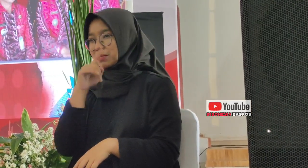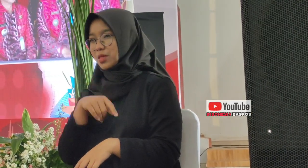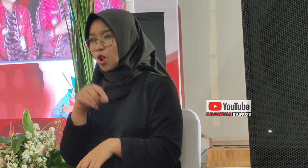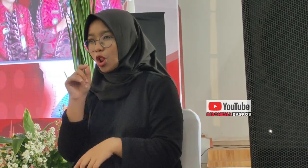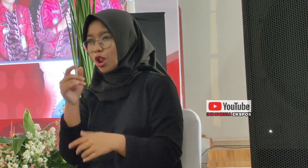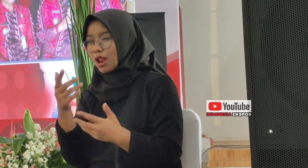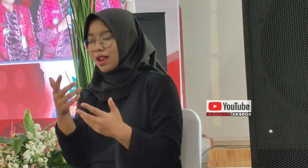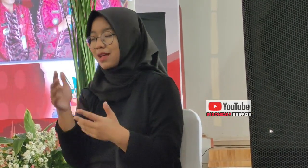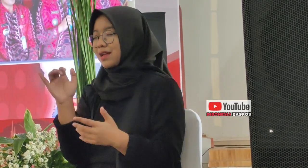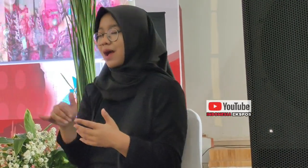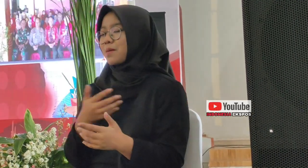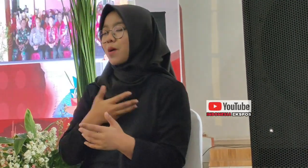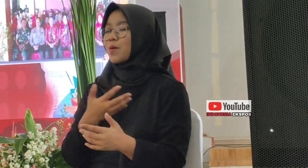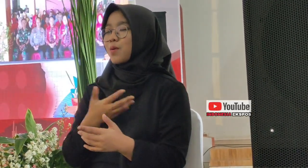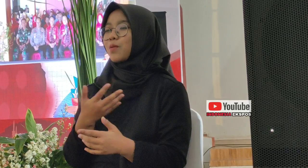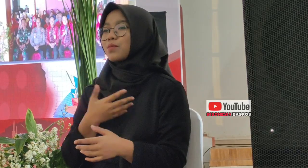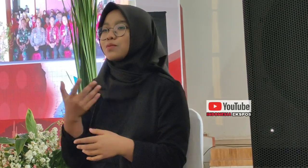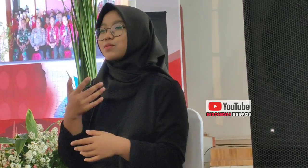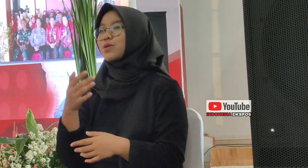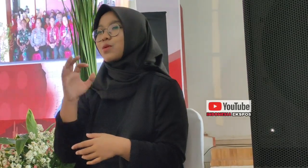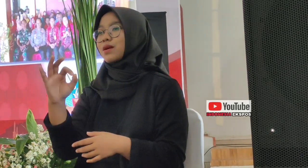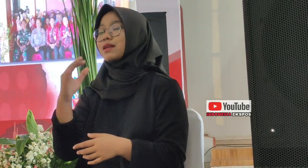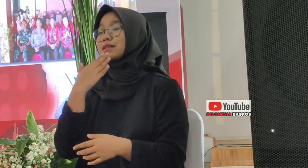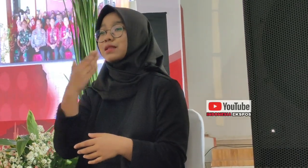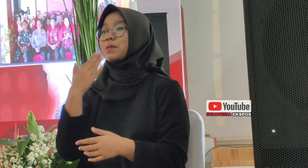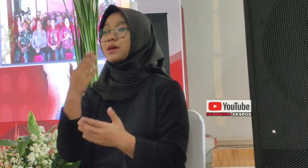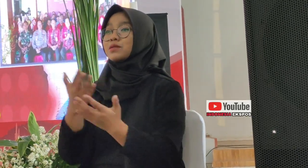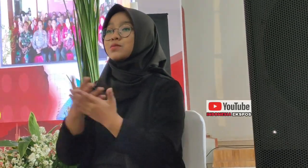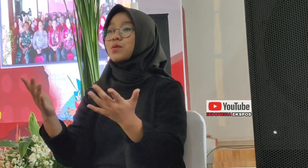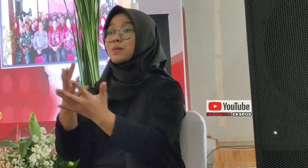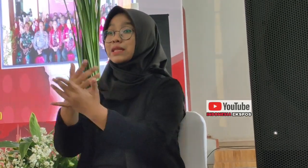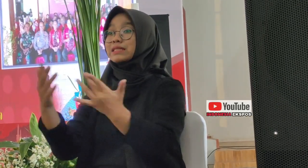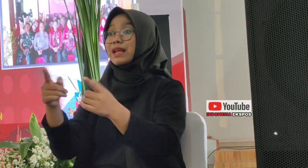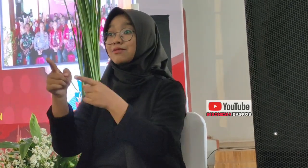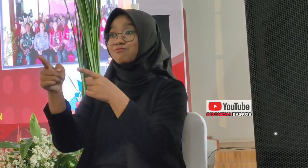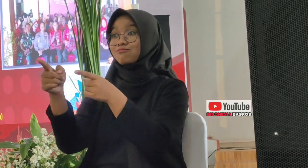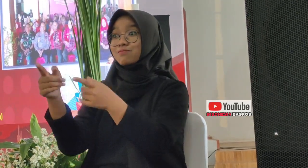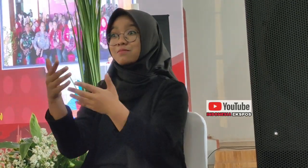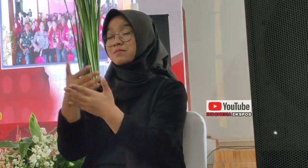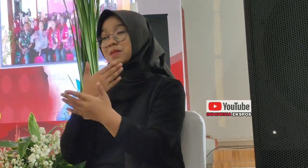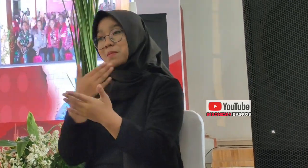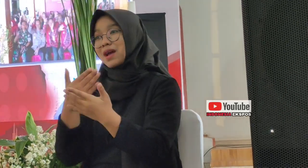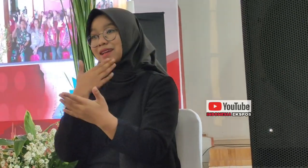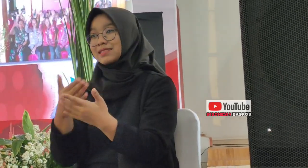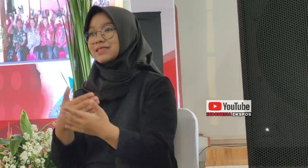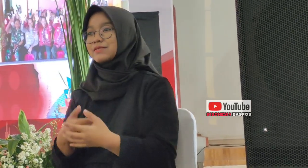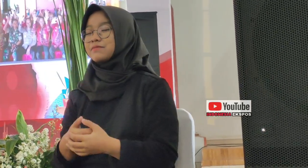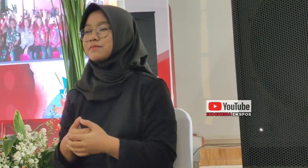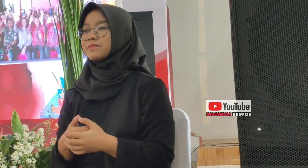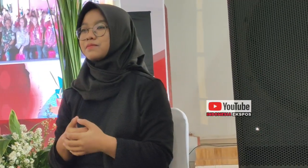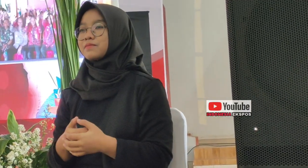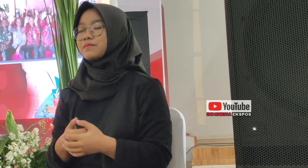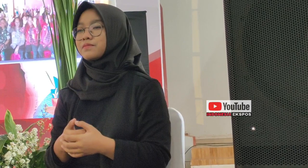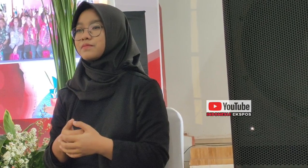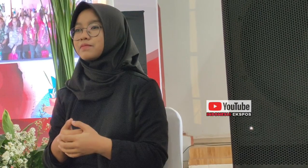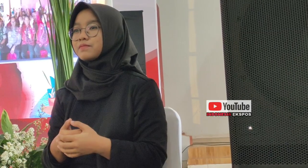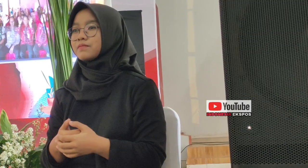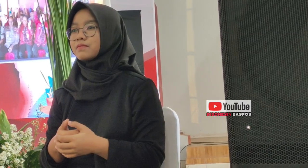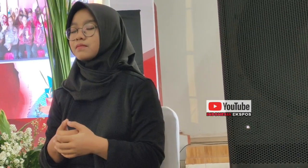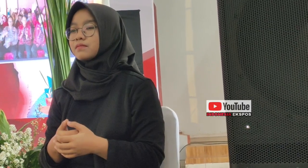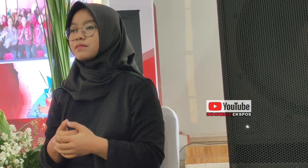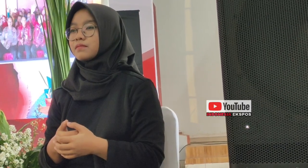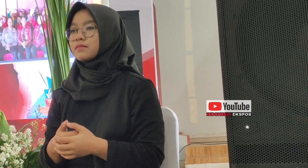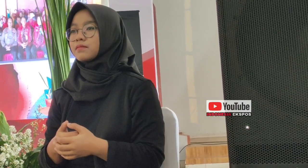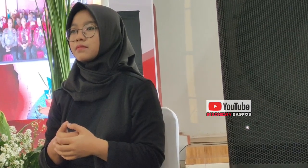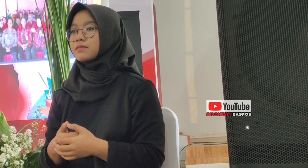iya, yeah, oke. Oke. Baik, terima kasih untuk seluruh warga yang ada di sana. Terakhir, Pak Gubul. Terakhir,